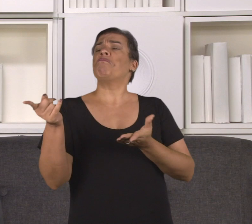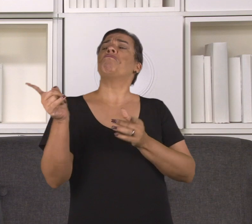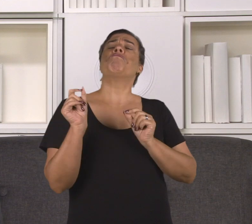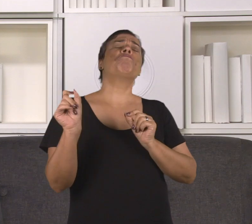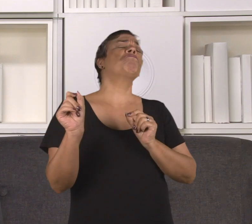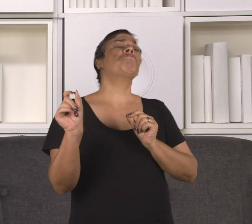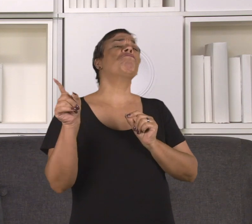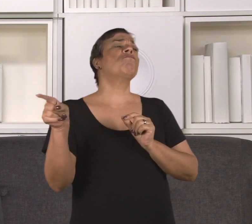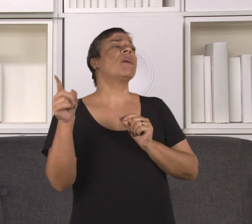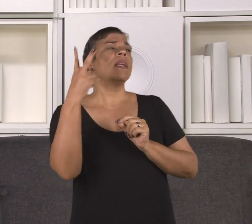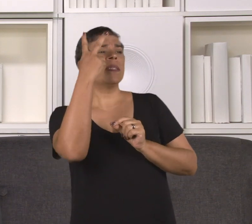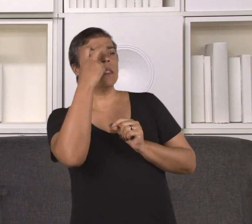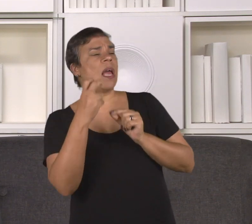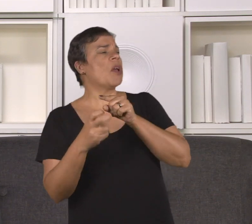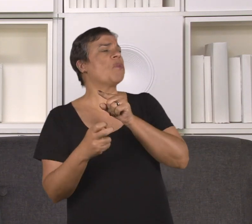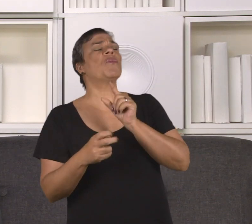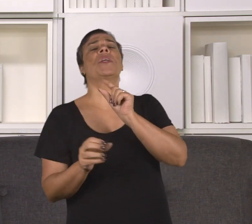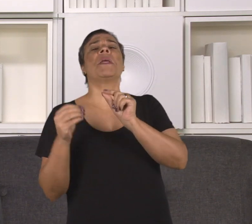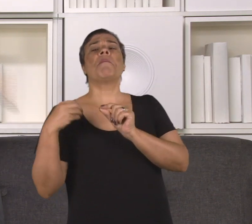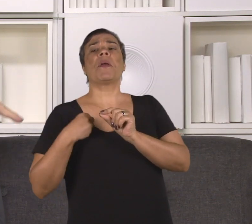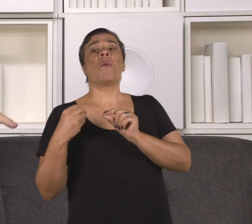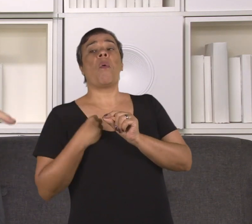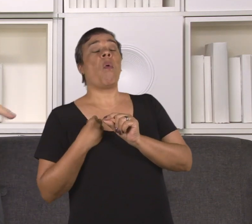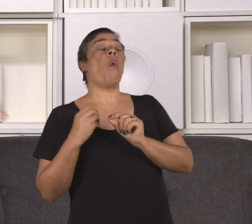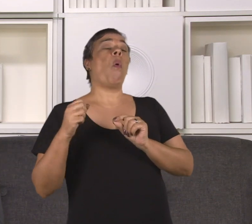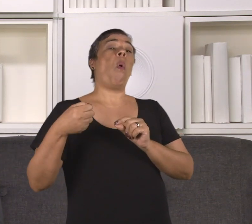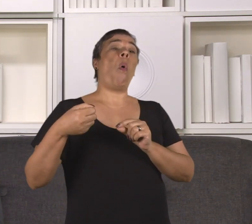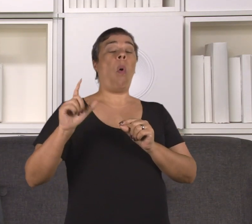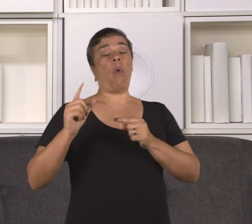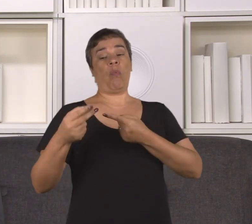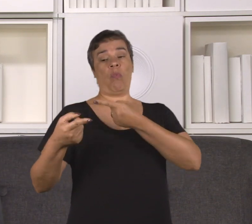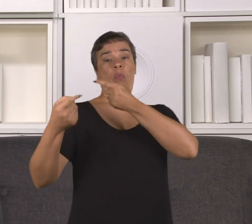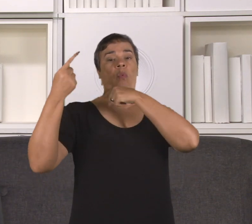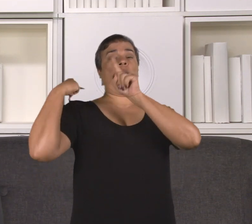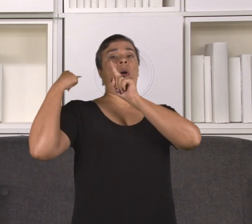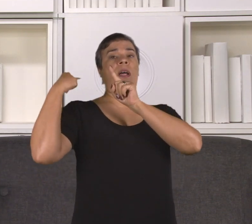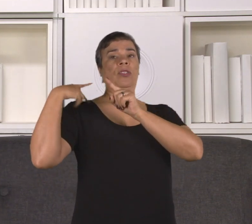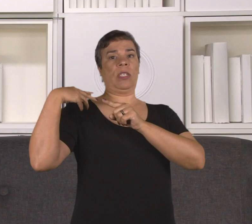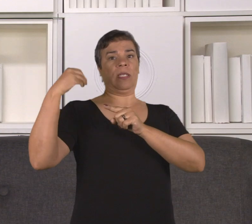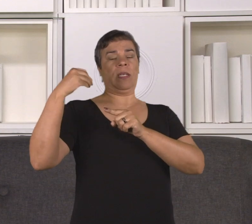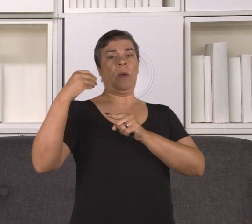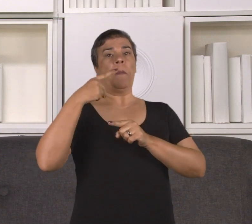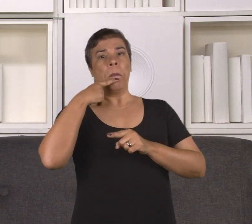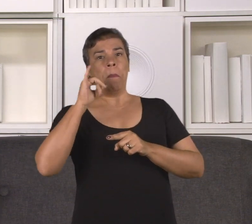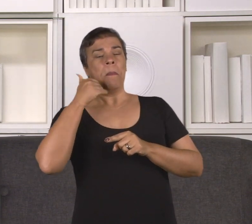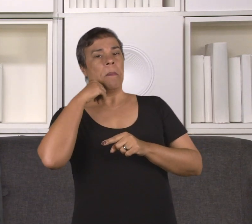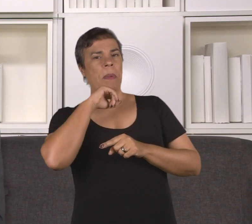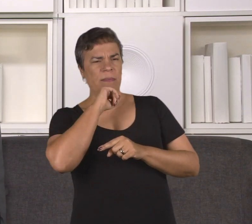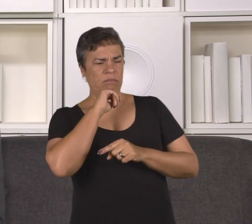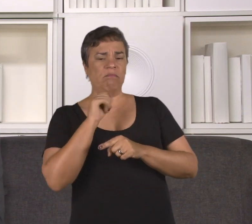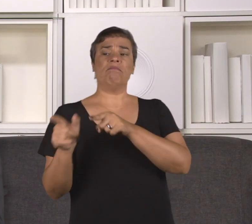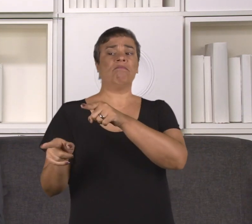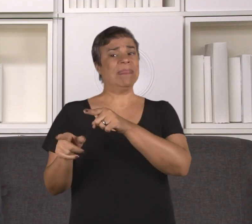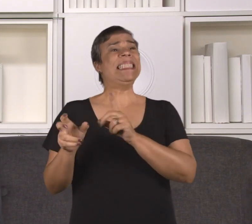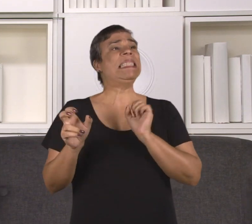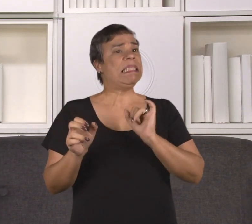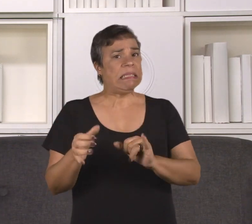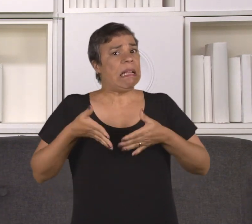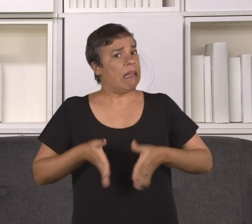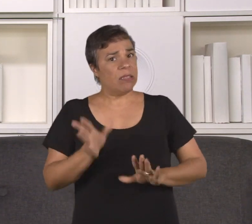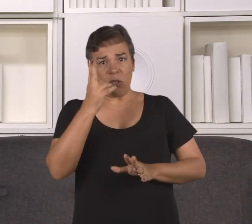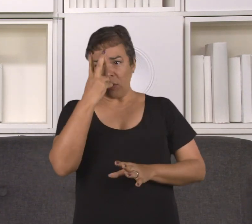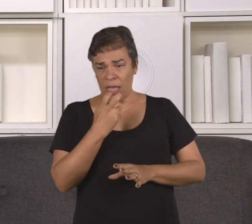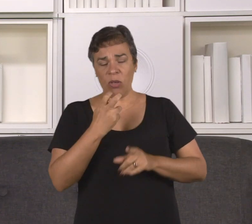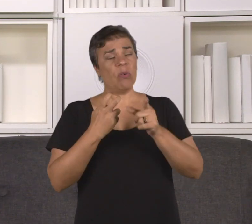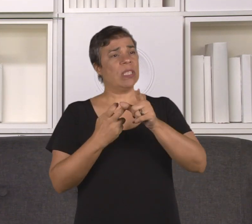quem pecou? Foi ele ou foram os pais dele? Porque tem pecado aí. O sujeito nasceu cego é porque Deus amaldiçoou.